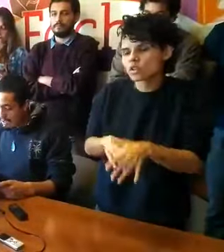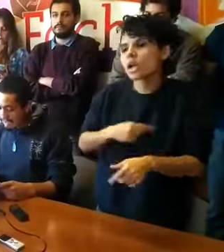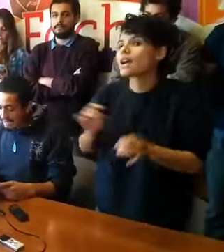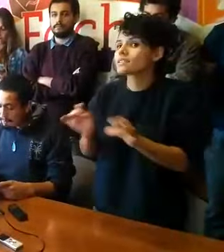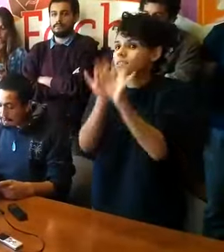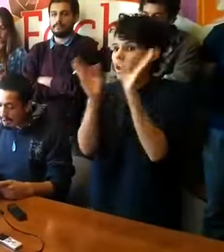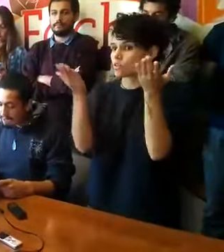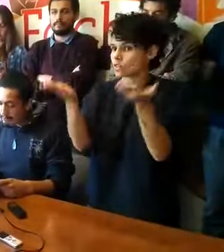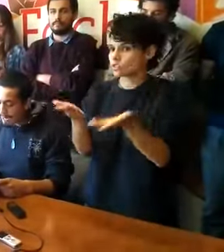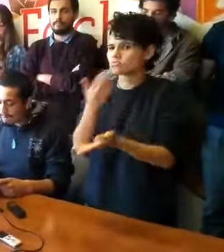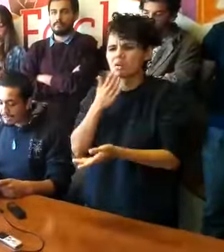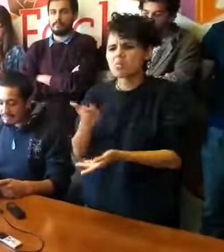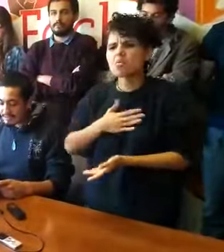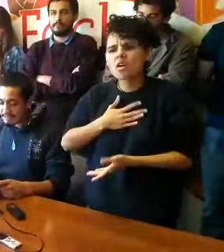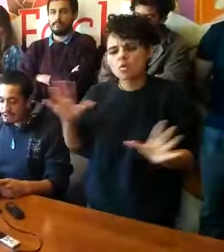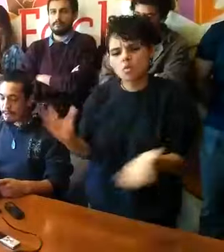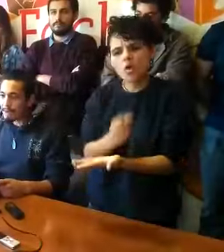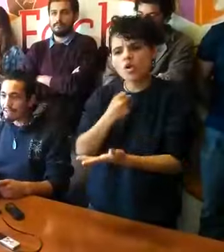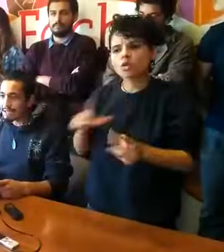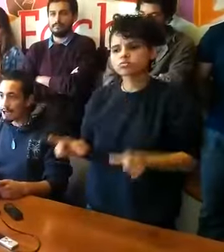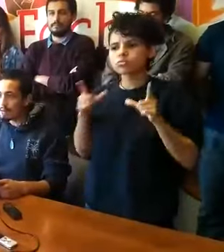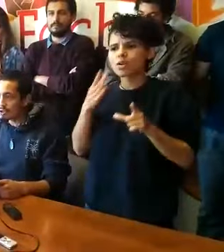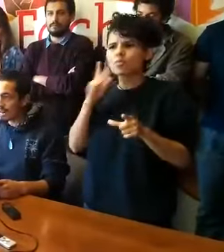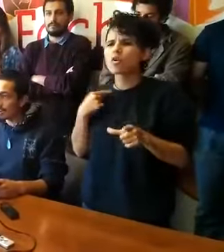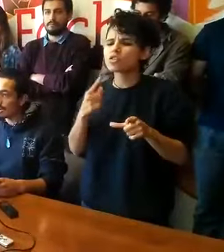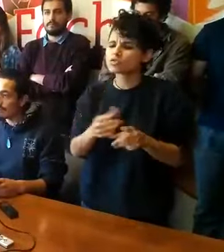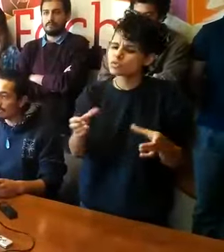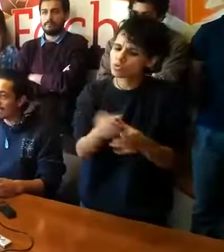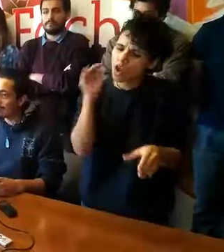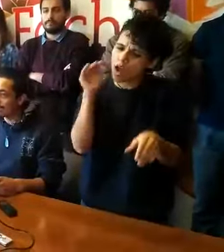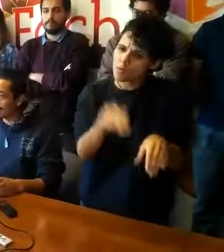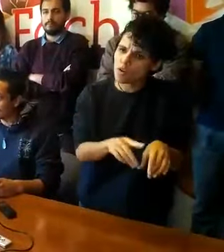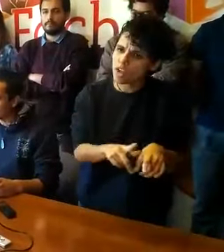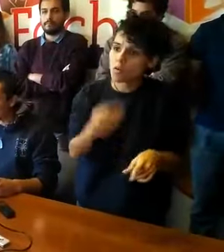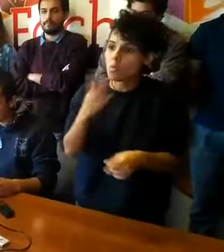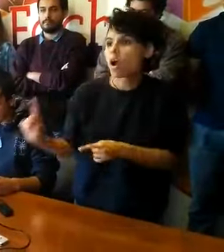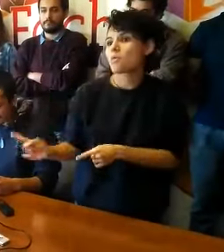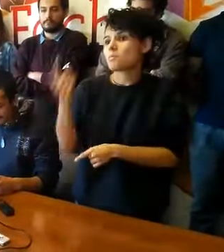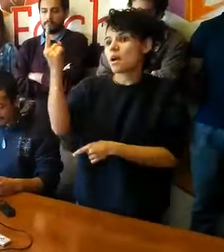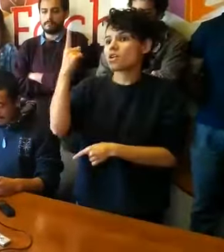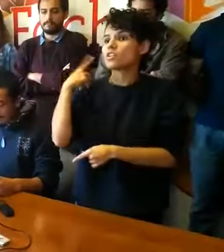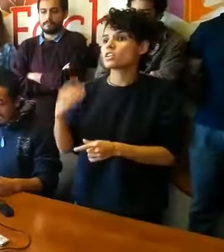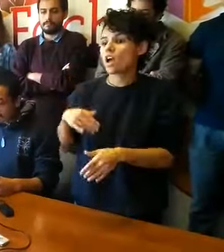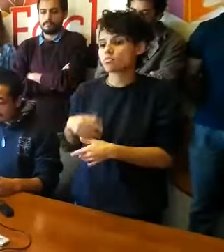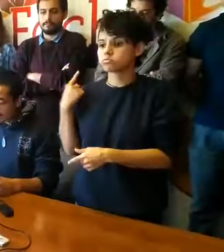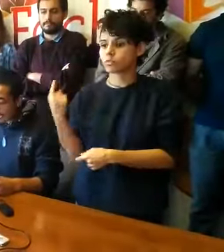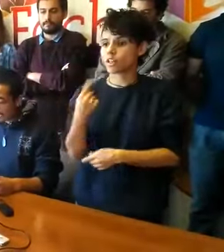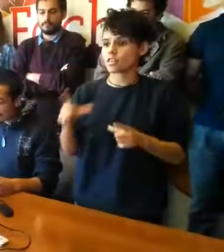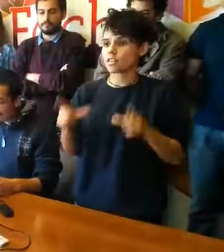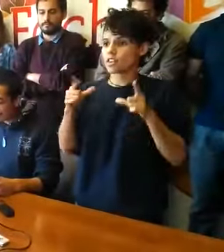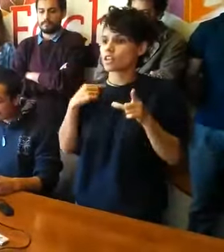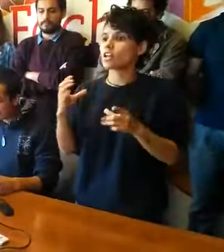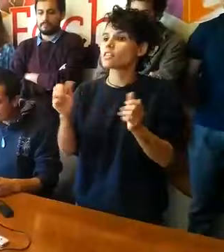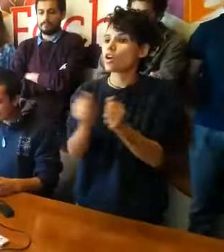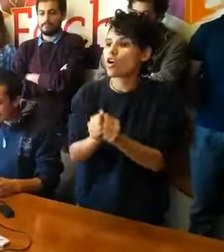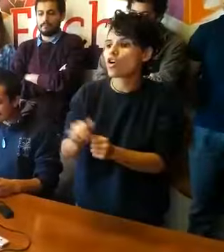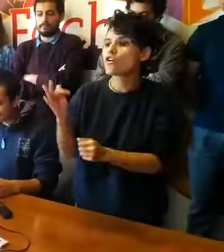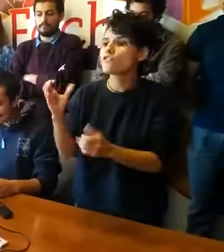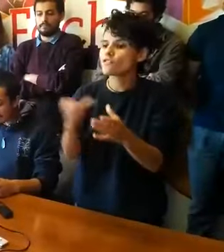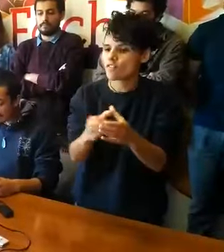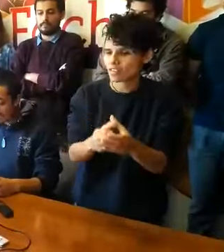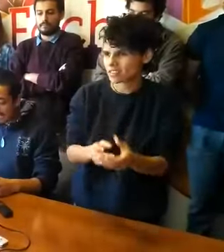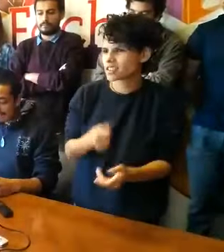claro, ni ganar protagonismo para fortalecer intenciones partidistas o personales como la mayoría de los dirigentes de la CONFED. Venimos a denunciar que las organizaciones que